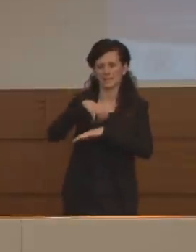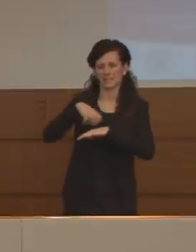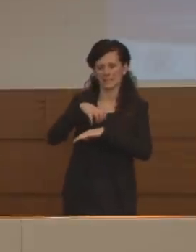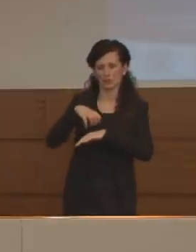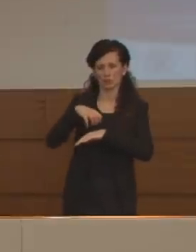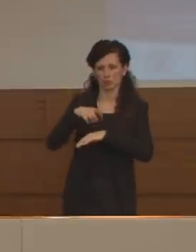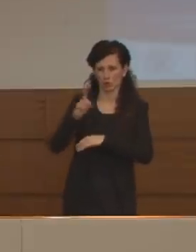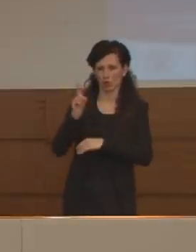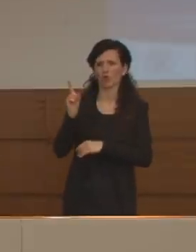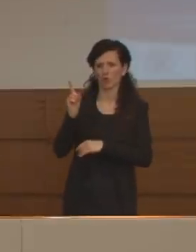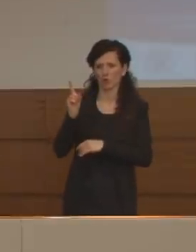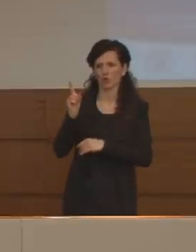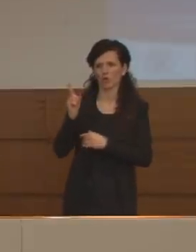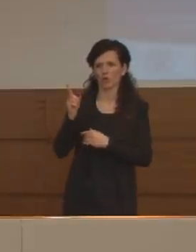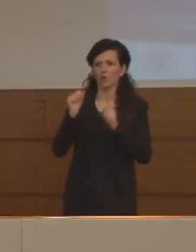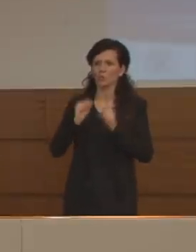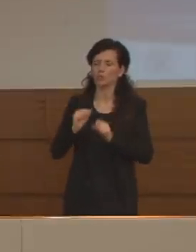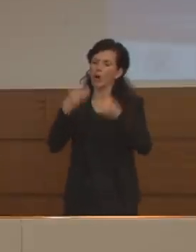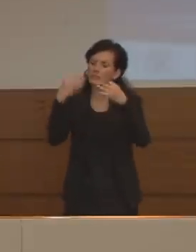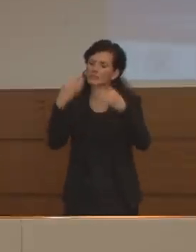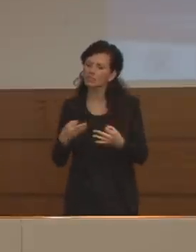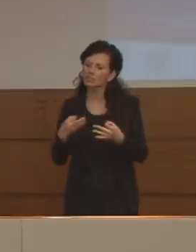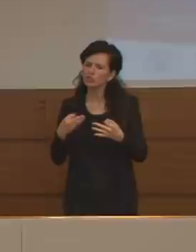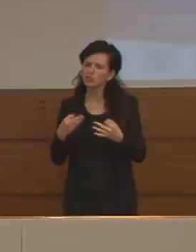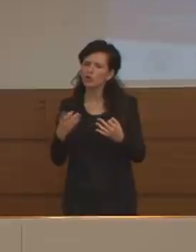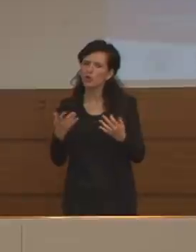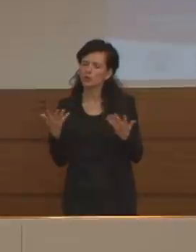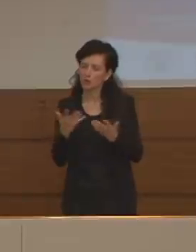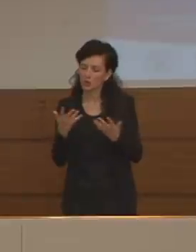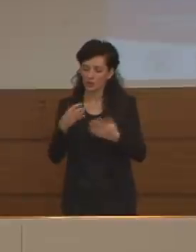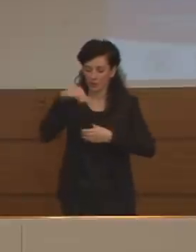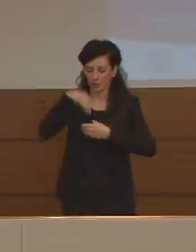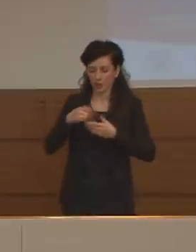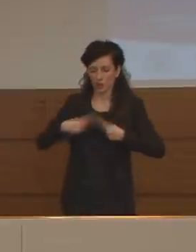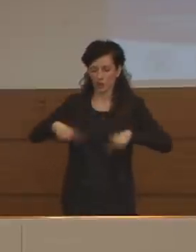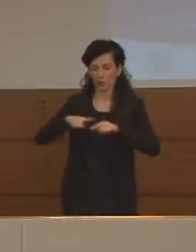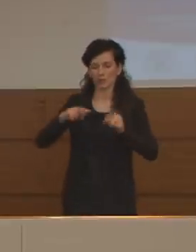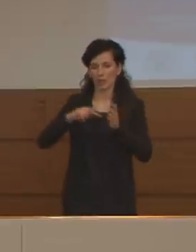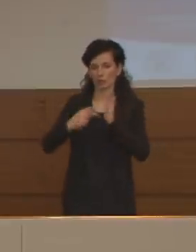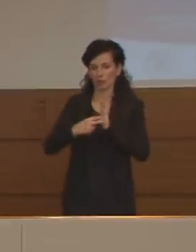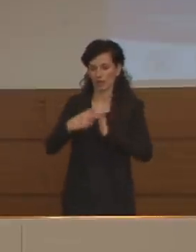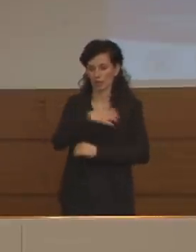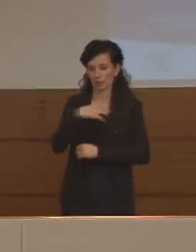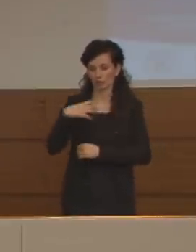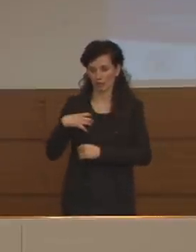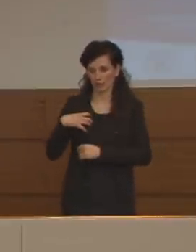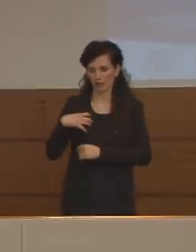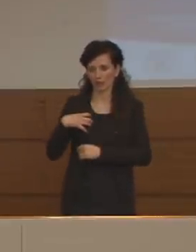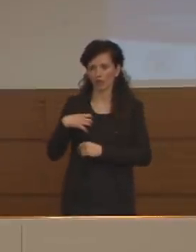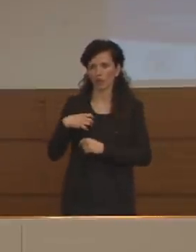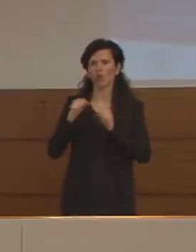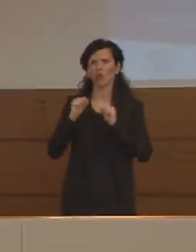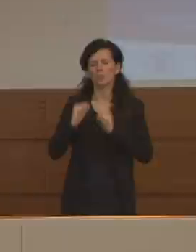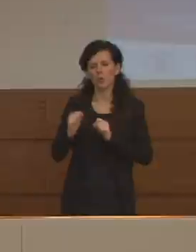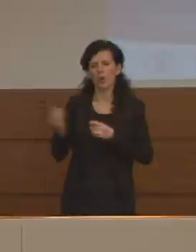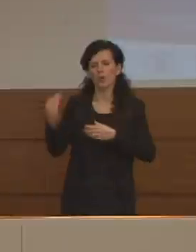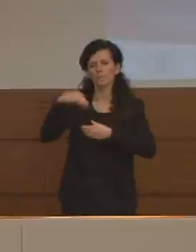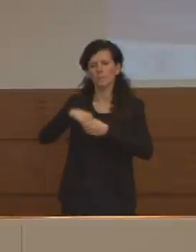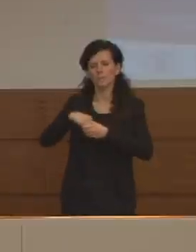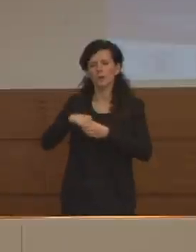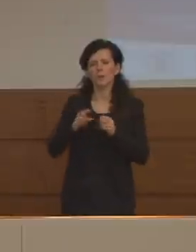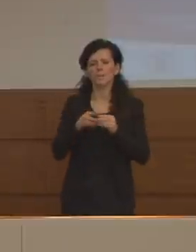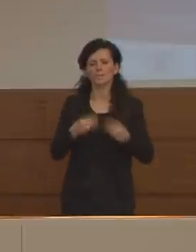fondamentale per una decisione di questo tipo di cooptare nel comitato tecnico scientifico delle professionalità e degli accademici di